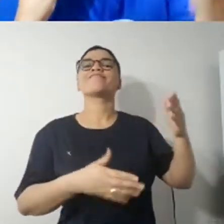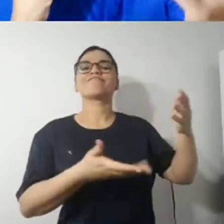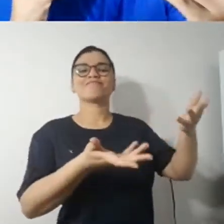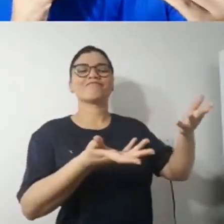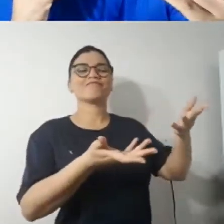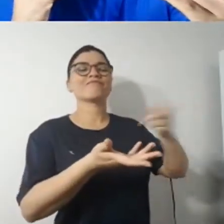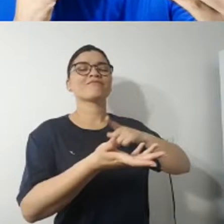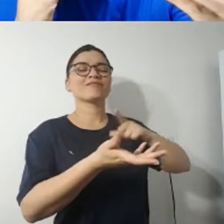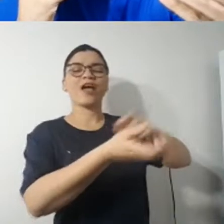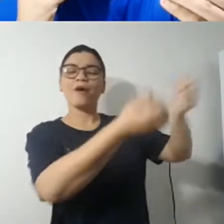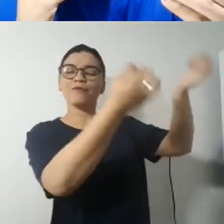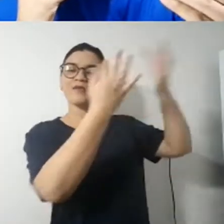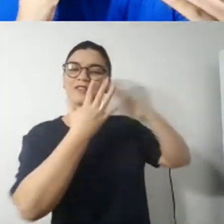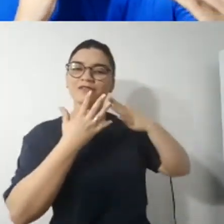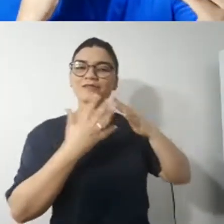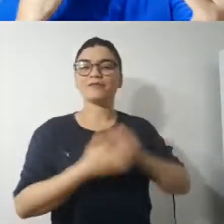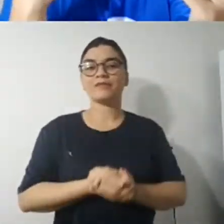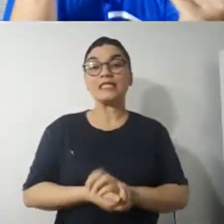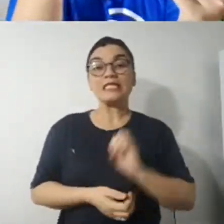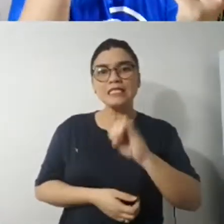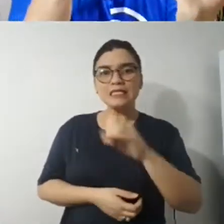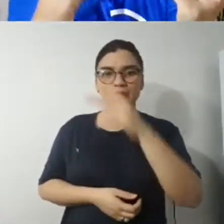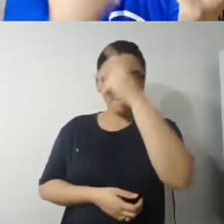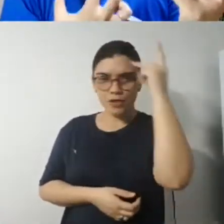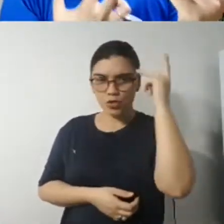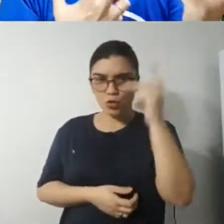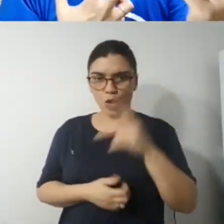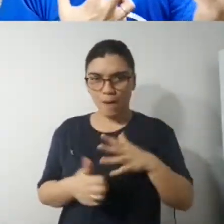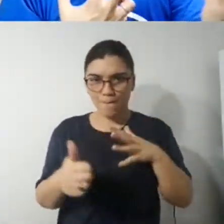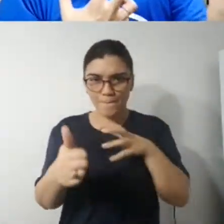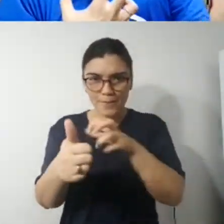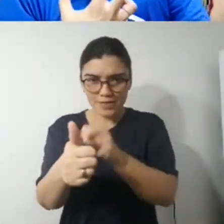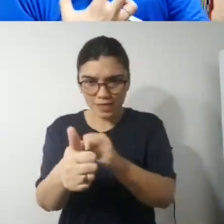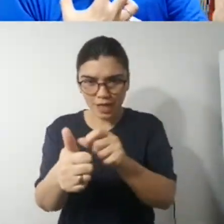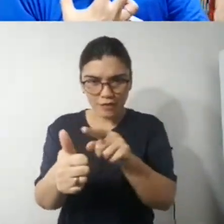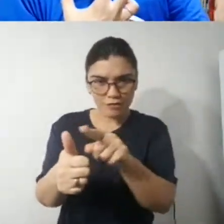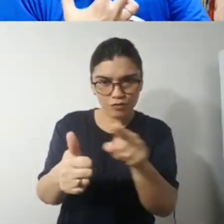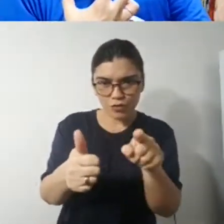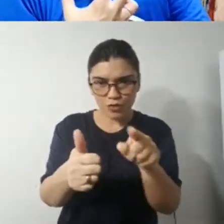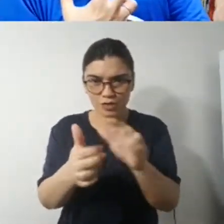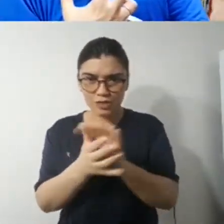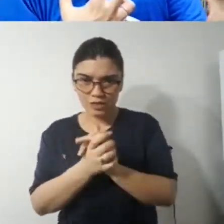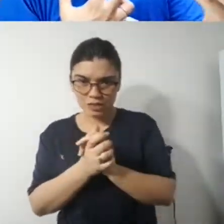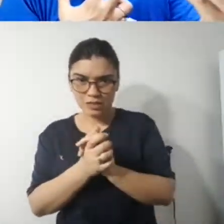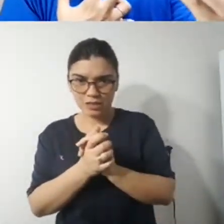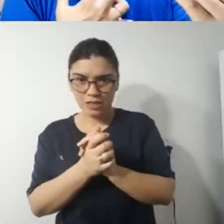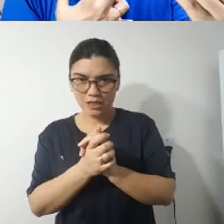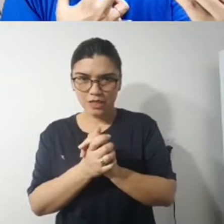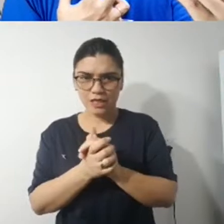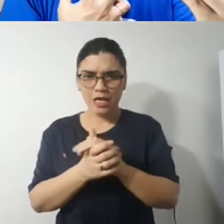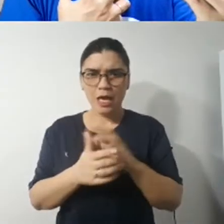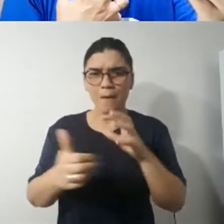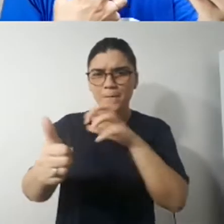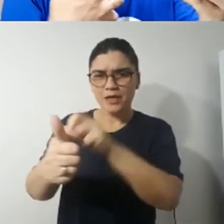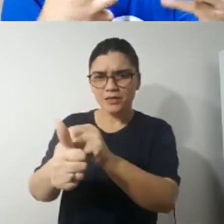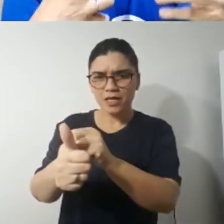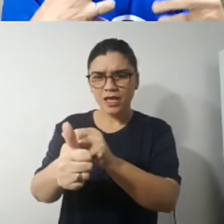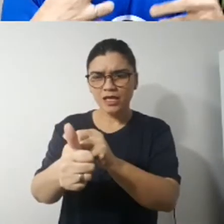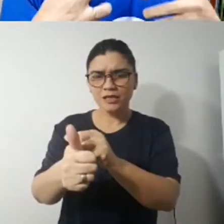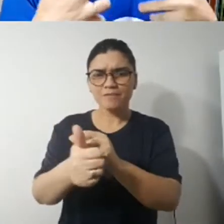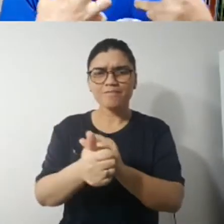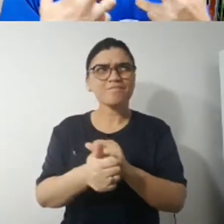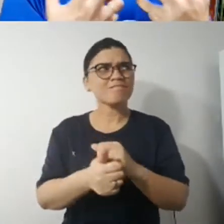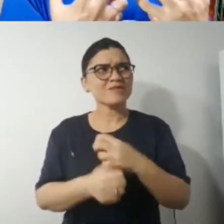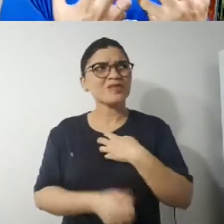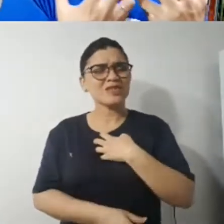quem te persegue, você é preenchido por uma paz fora do comum. E você é